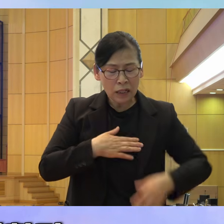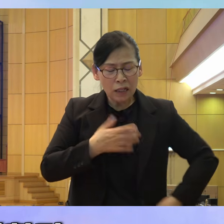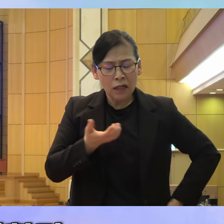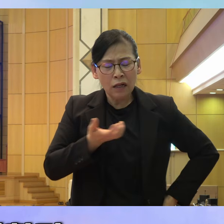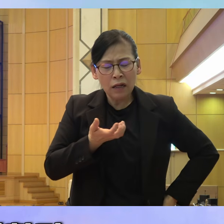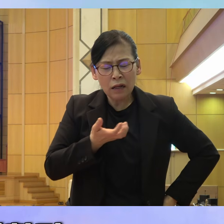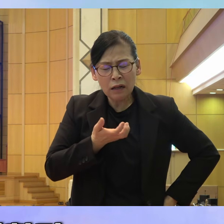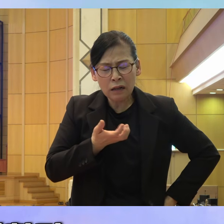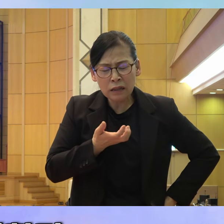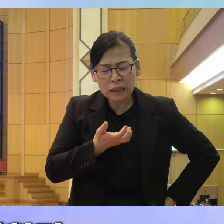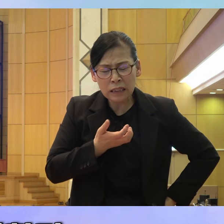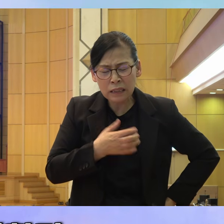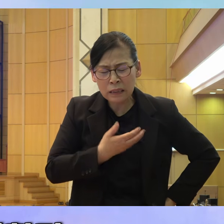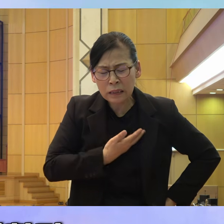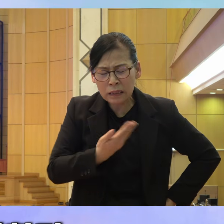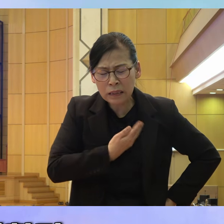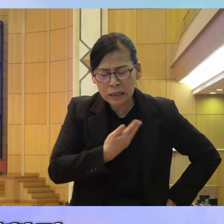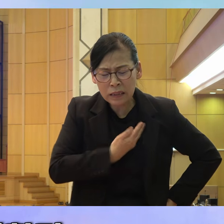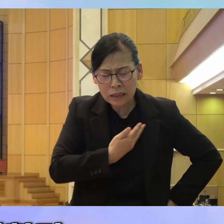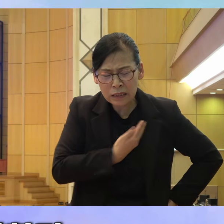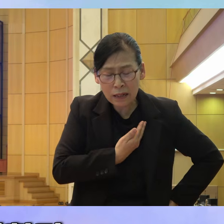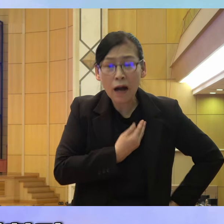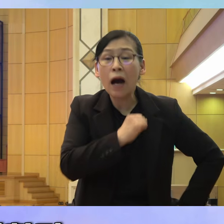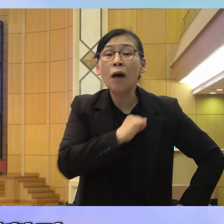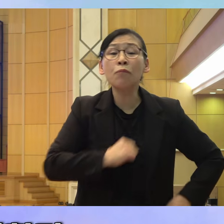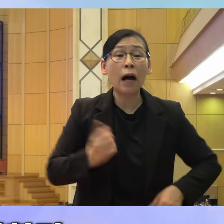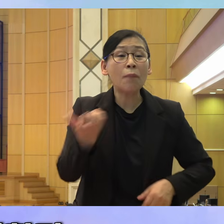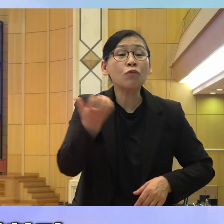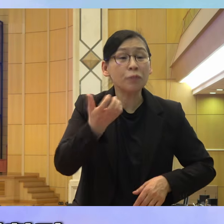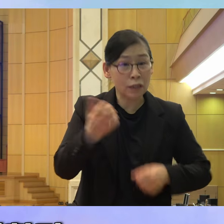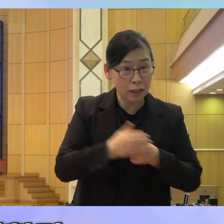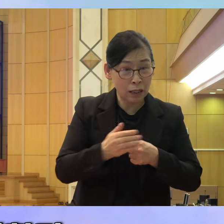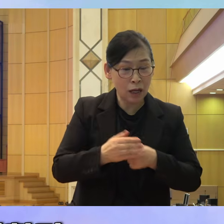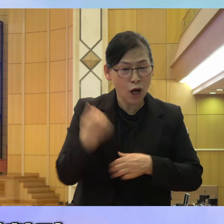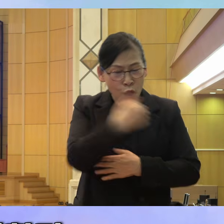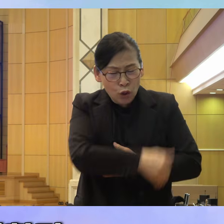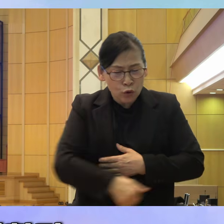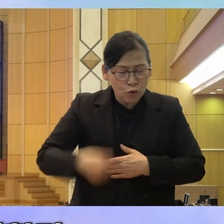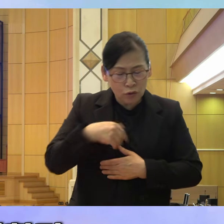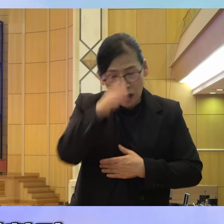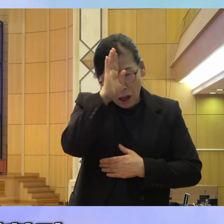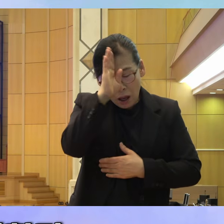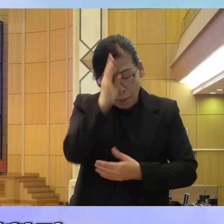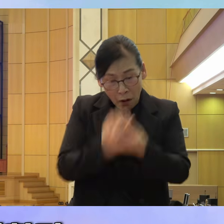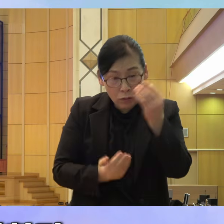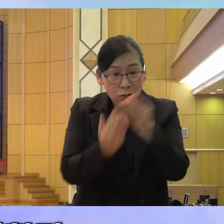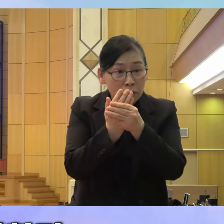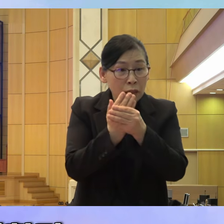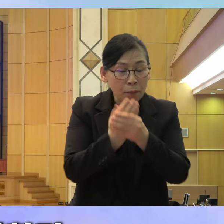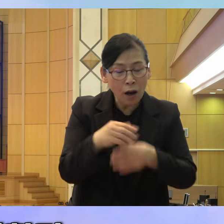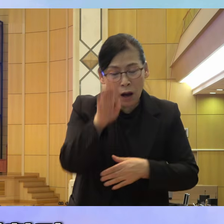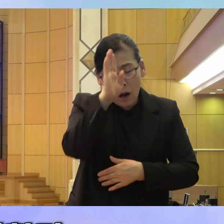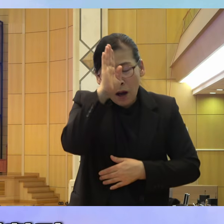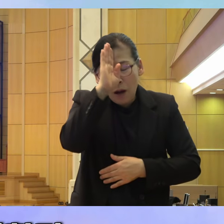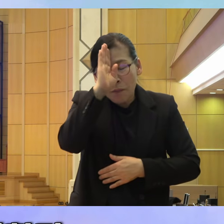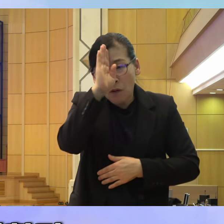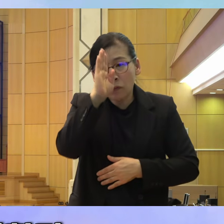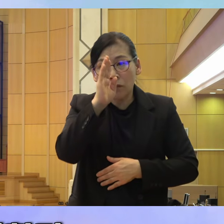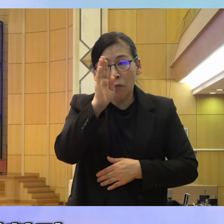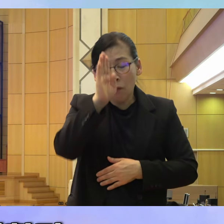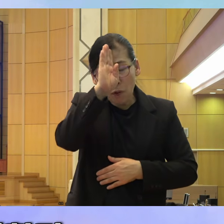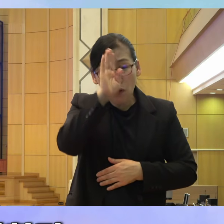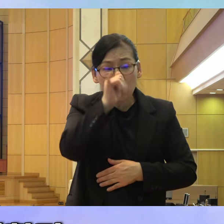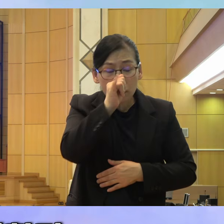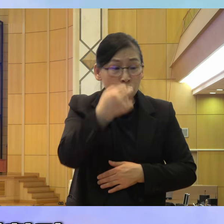아픔이 되고, 그 아픔이라는 것, 육체가 병들면 병이 있는지 없는지는